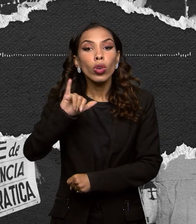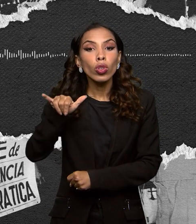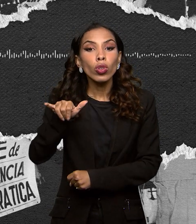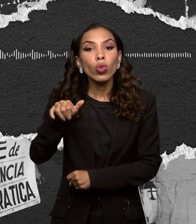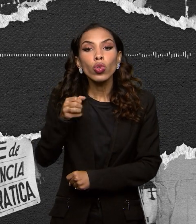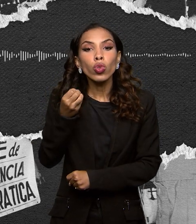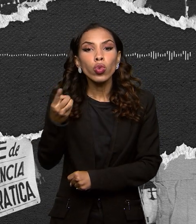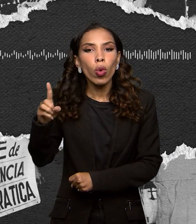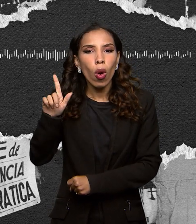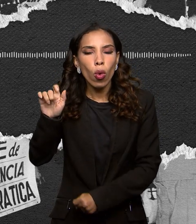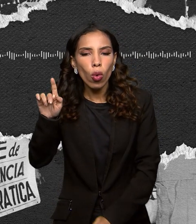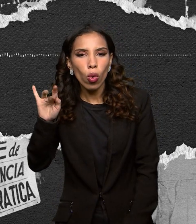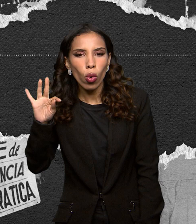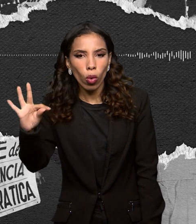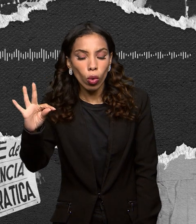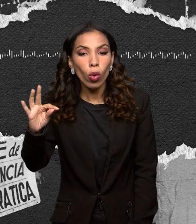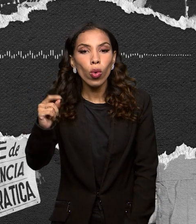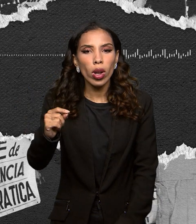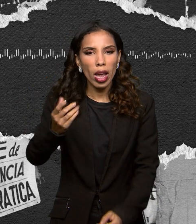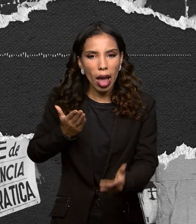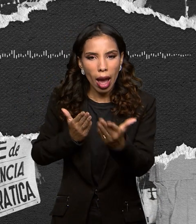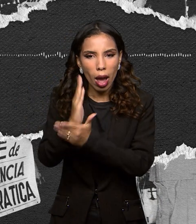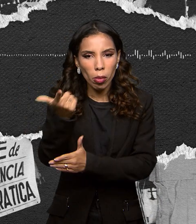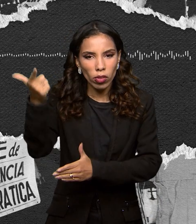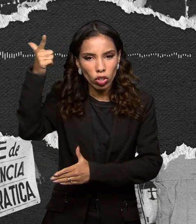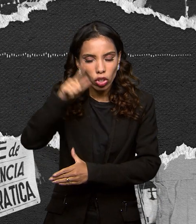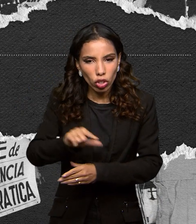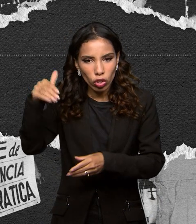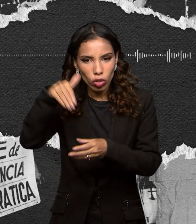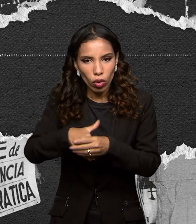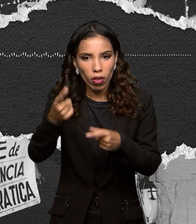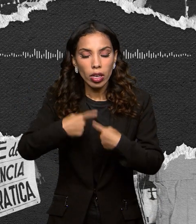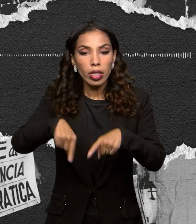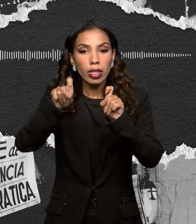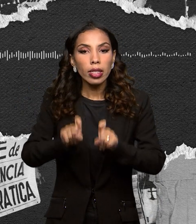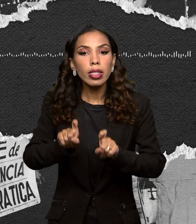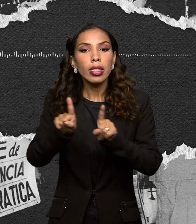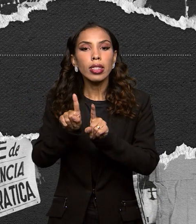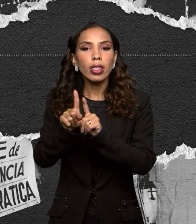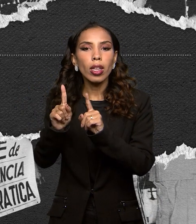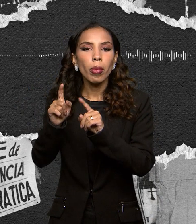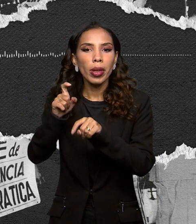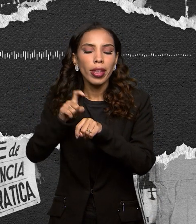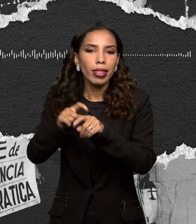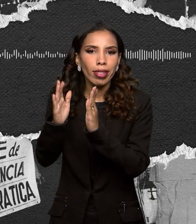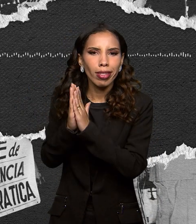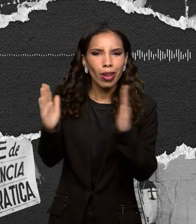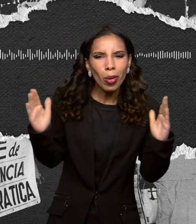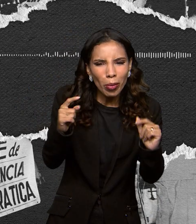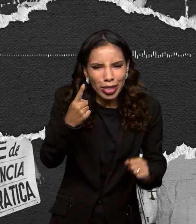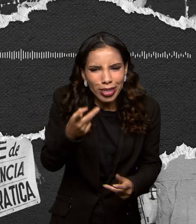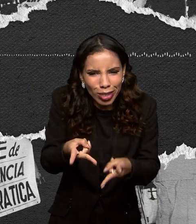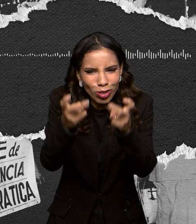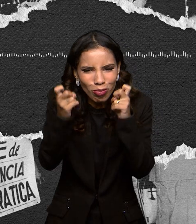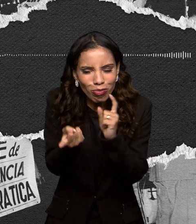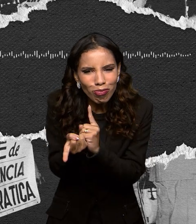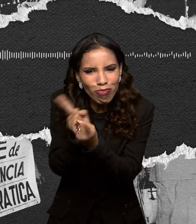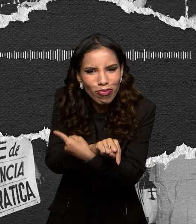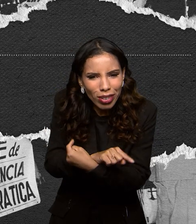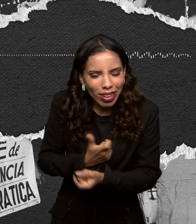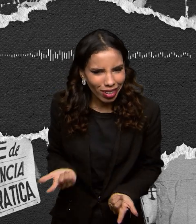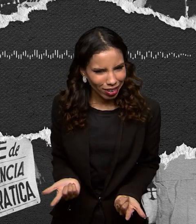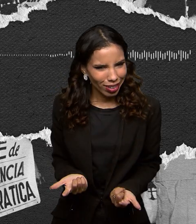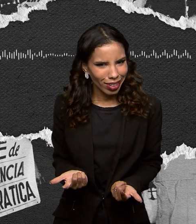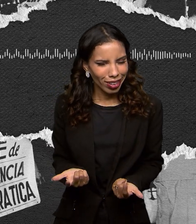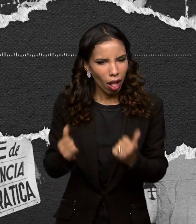poder aprovando a sua reeleição ou aumentando o tempo de governo. A contradição, né? Para impedir as mudanças que, segundo as